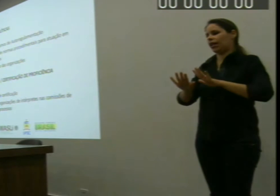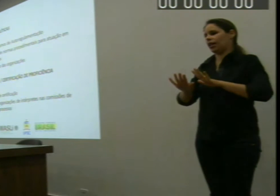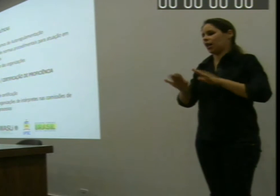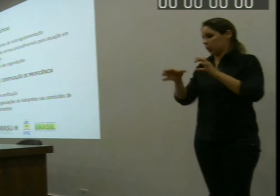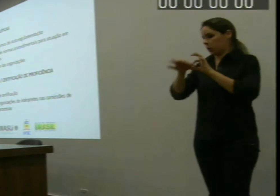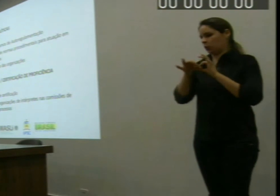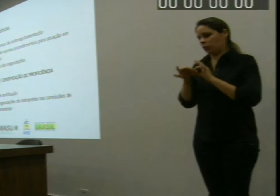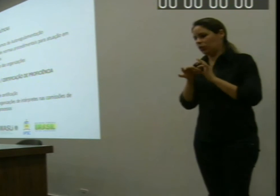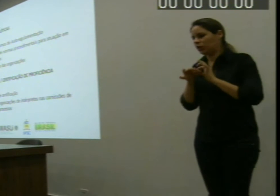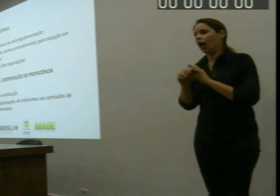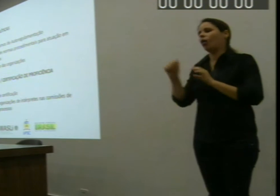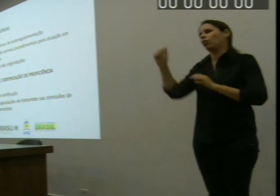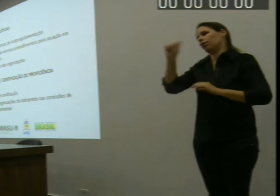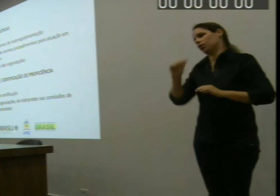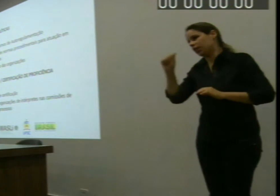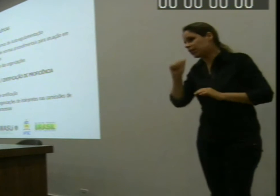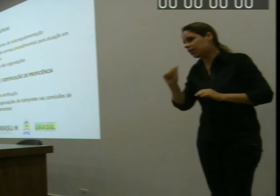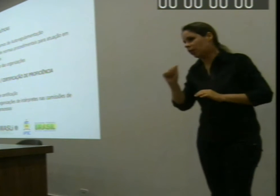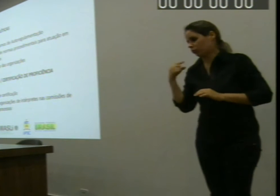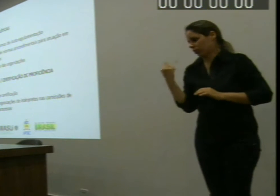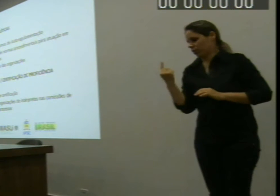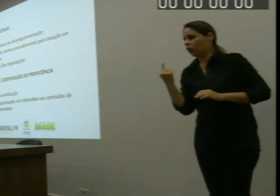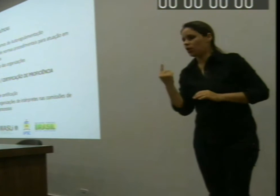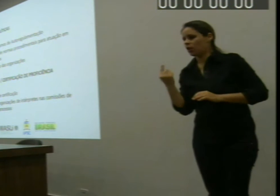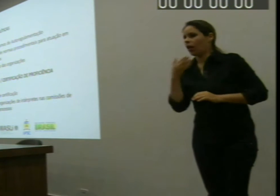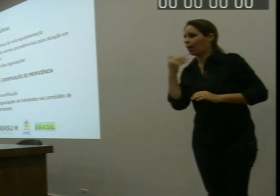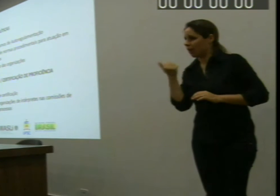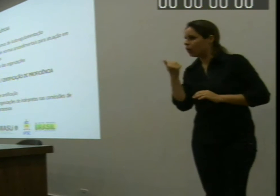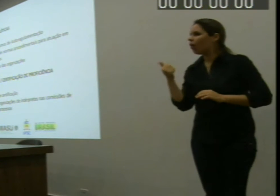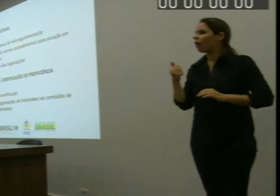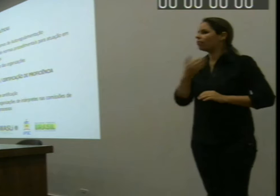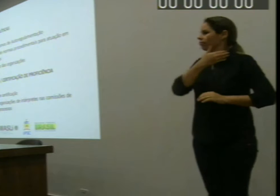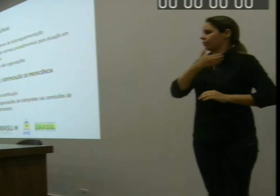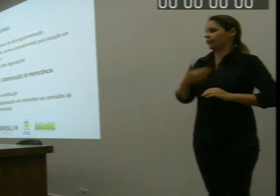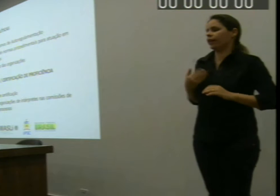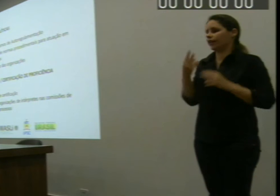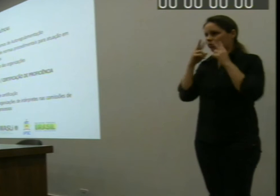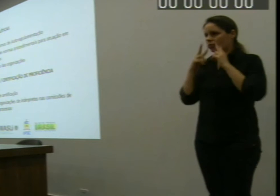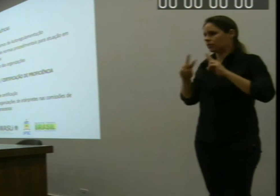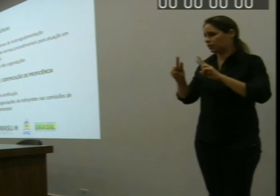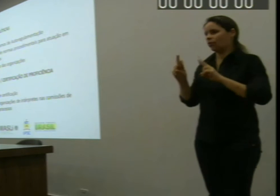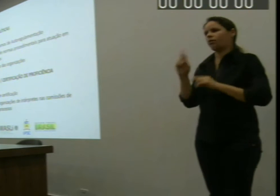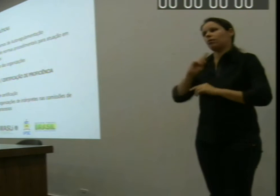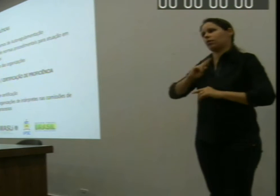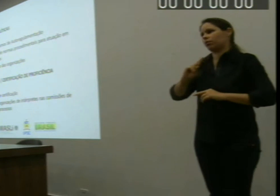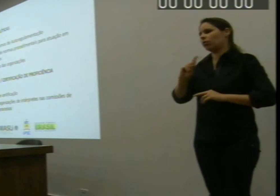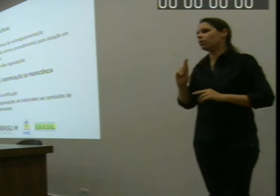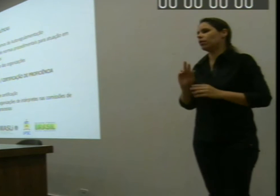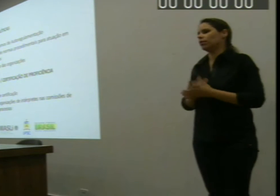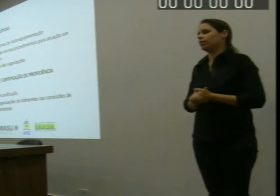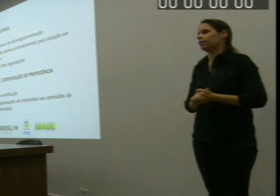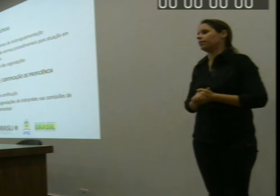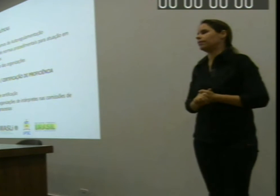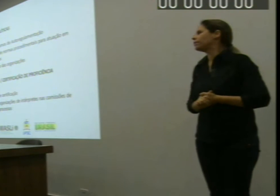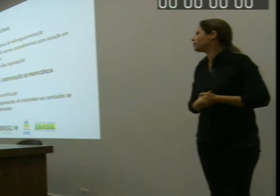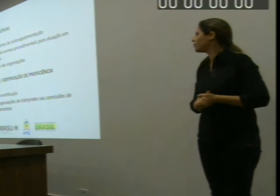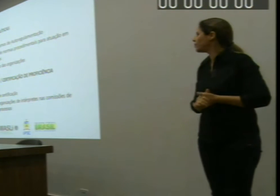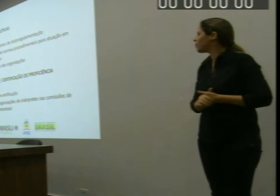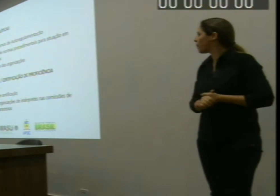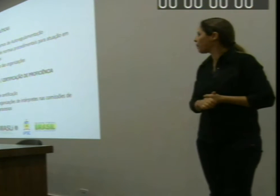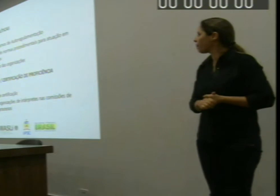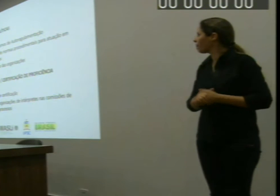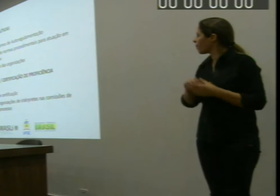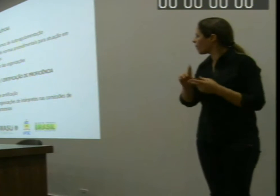alguns países onde os movimentos associativos e sindicalistas foram reduzidos a pó outro a